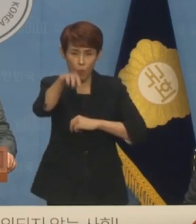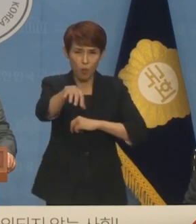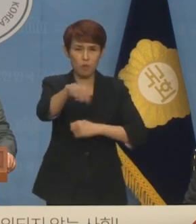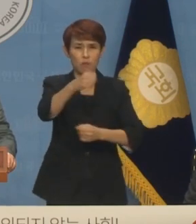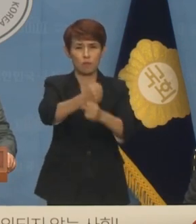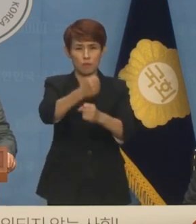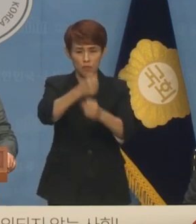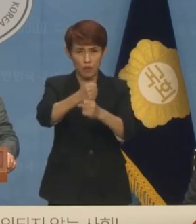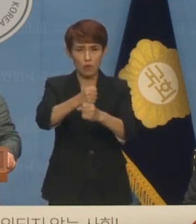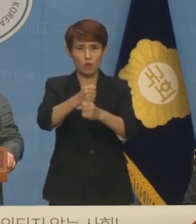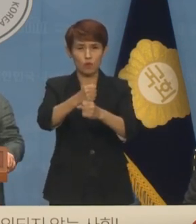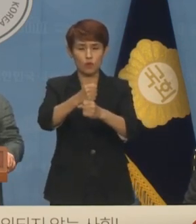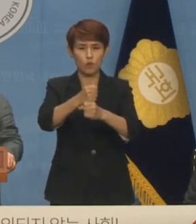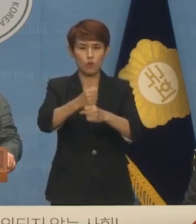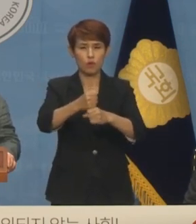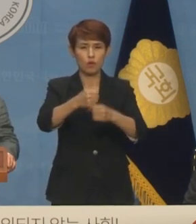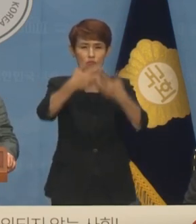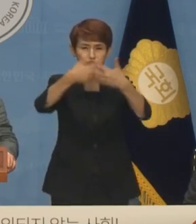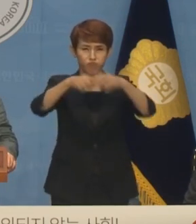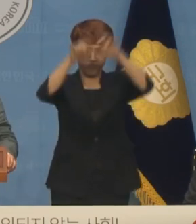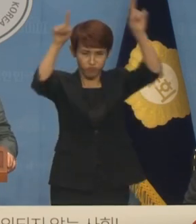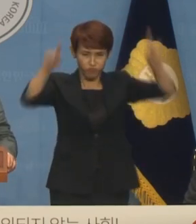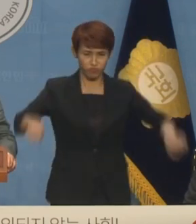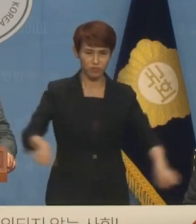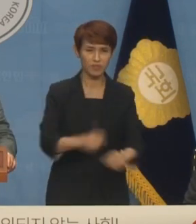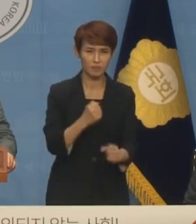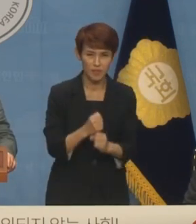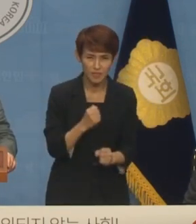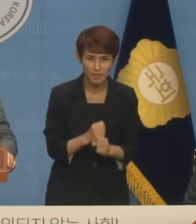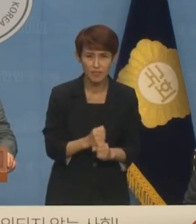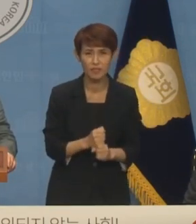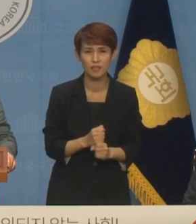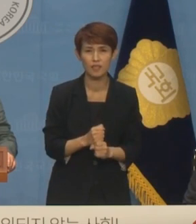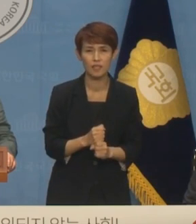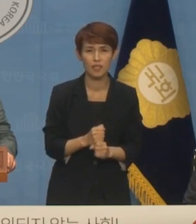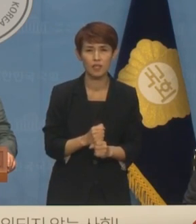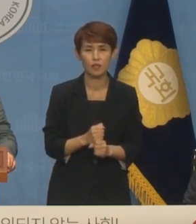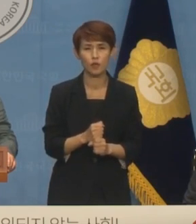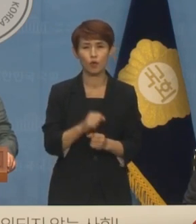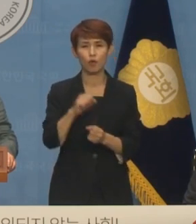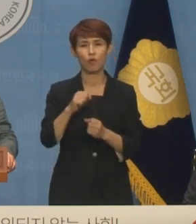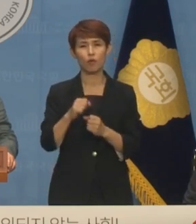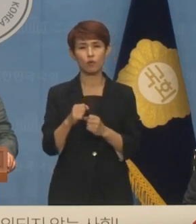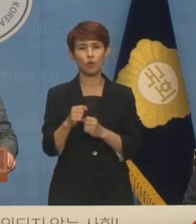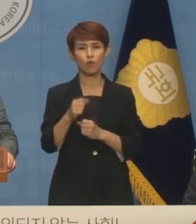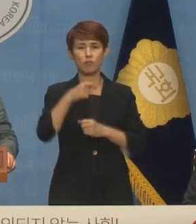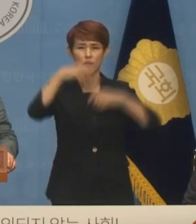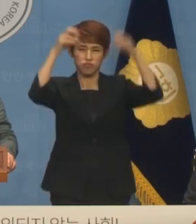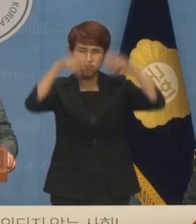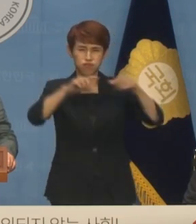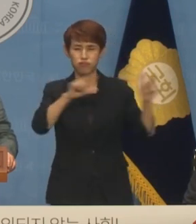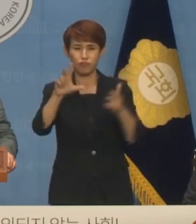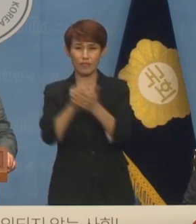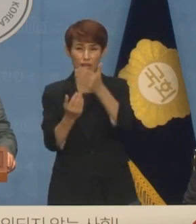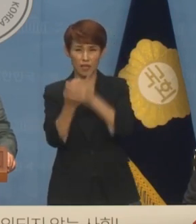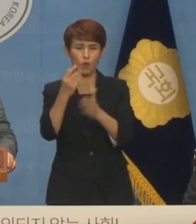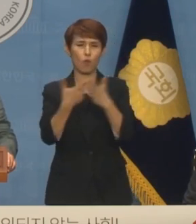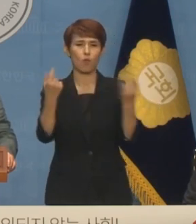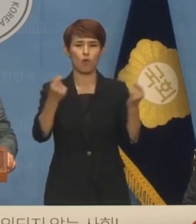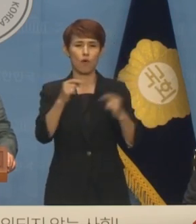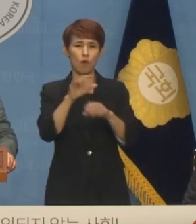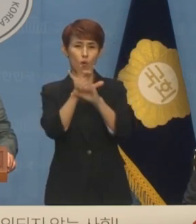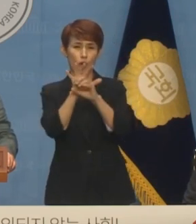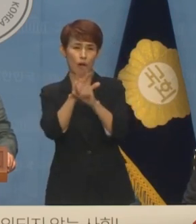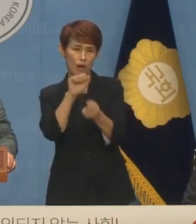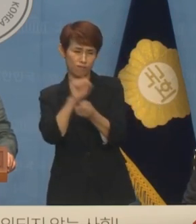비롯해서 키오스크 제작 등은 물론이고 심지어 재난에서도 마찬가지입니다. 코로나19 감염으로